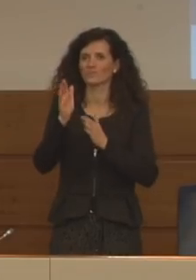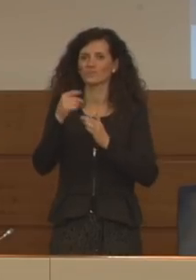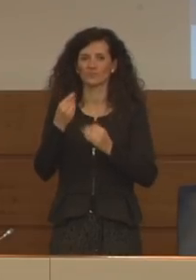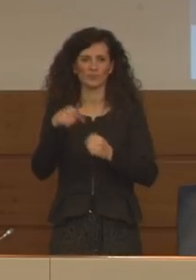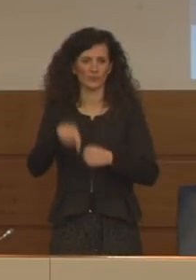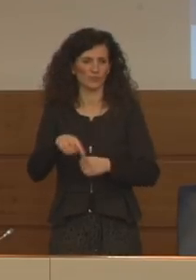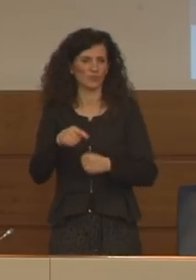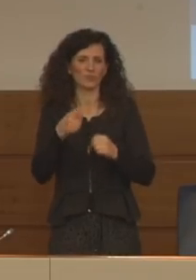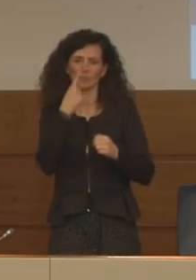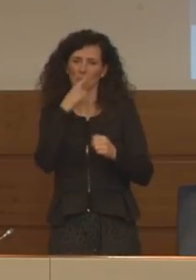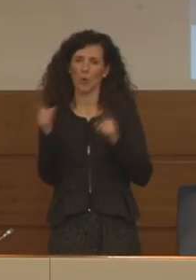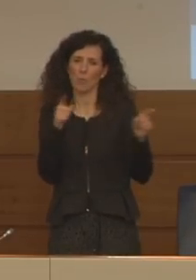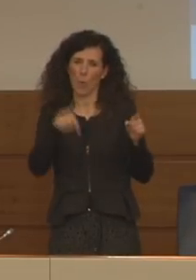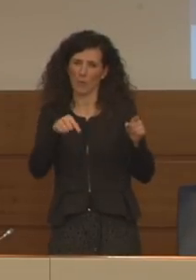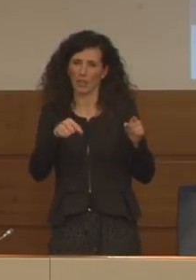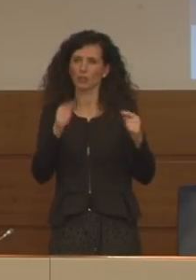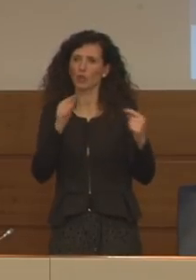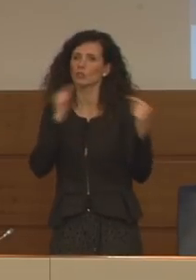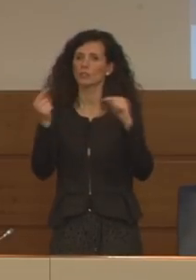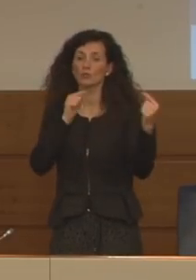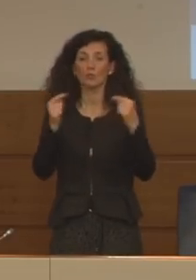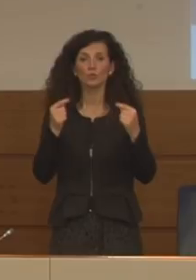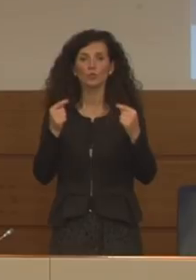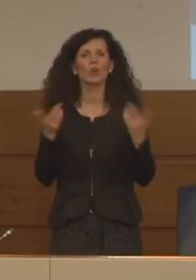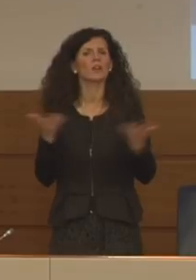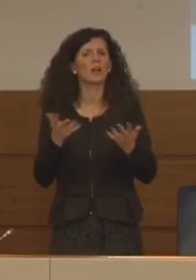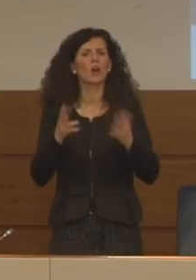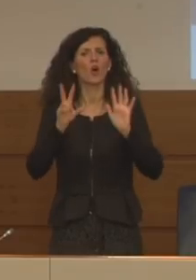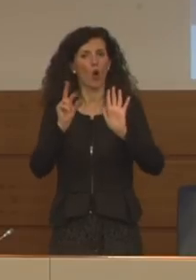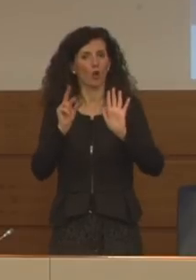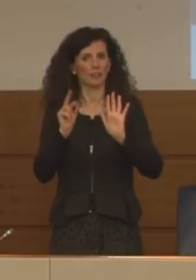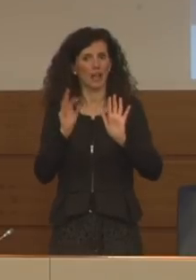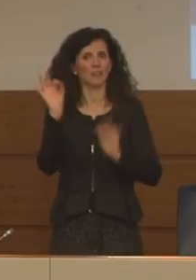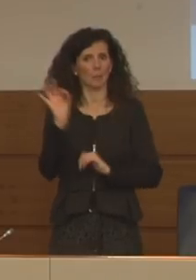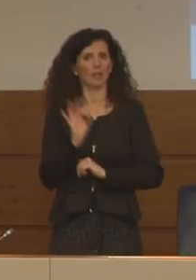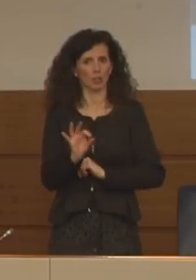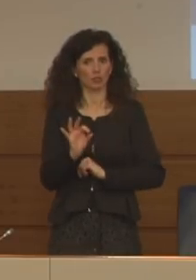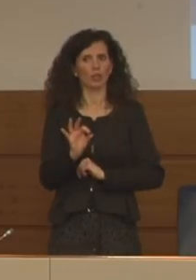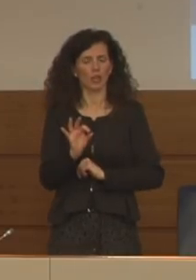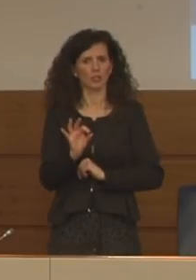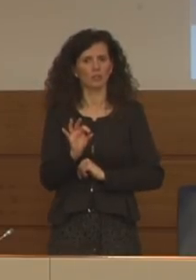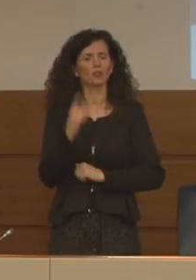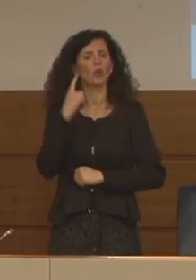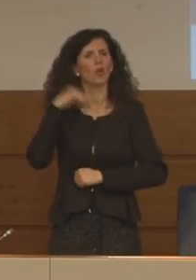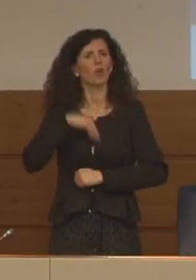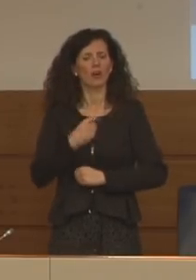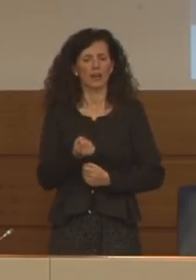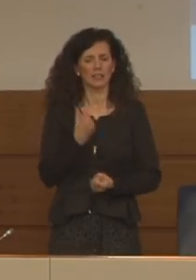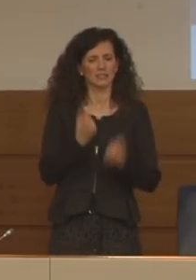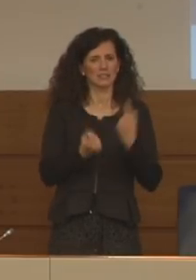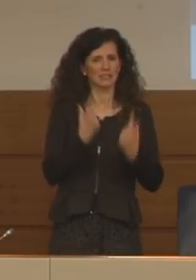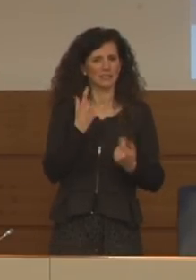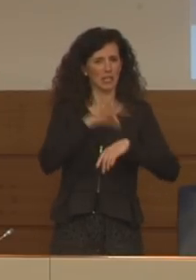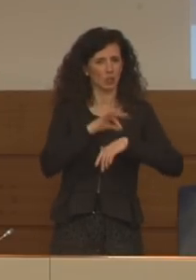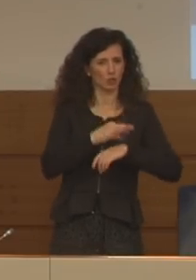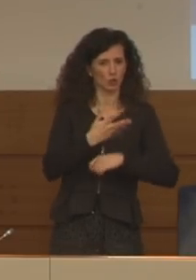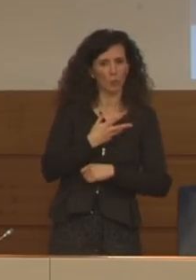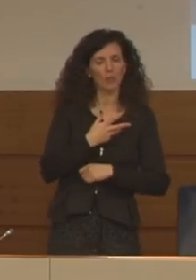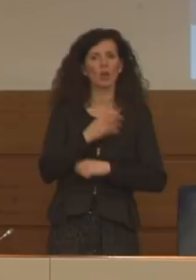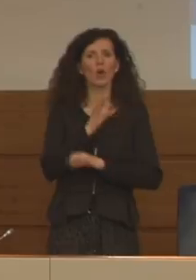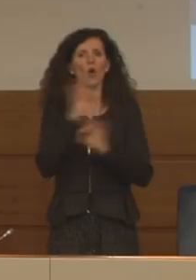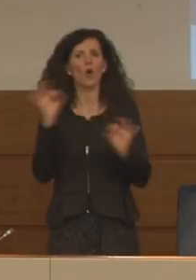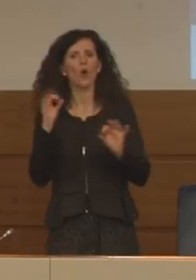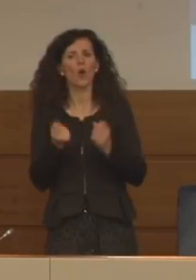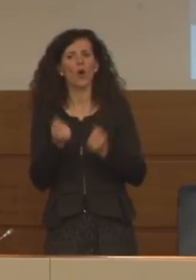discussioni l'ottanta per cento delle persone comunque cui fauci sintomatico è completamente asintomatico